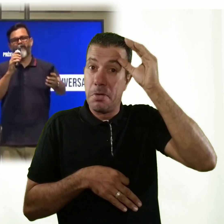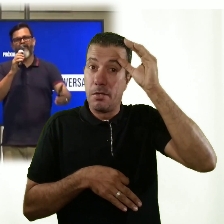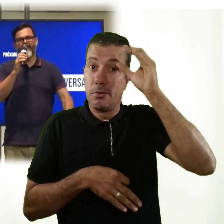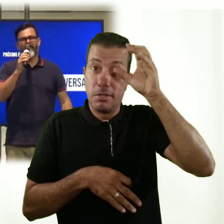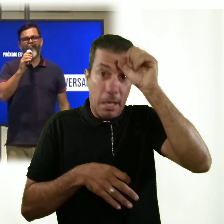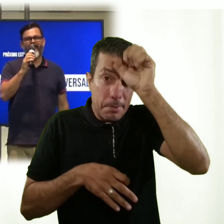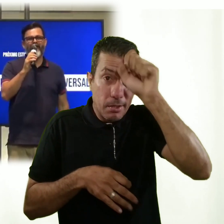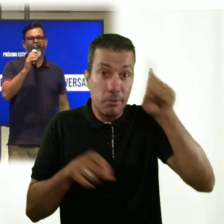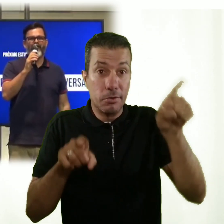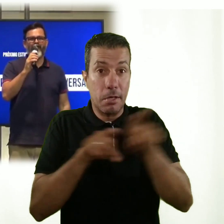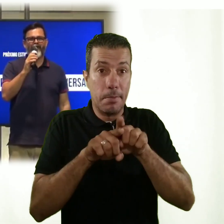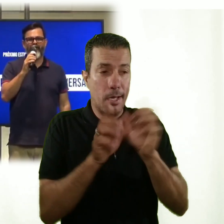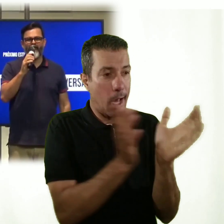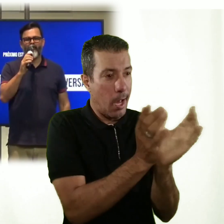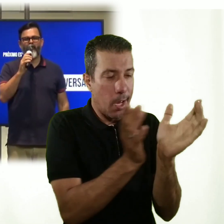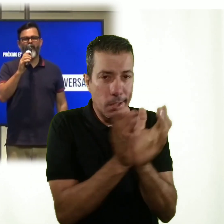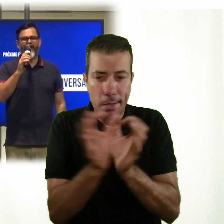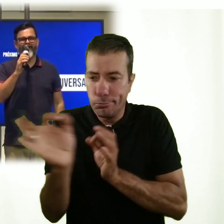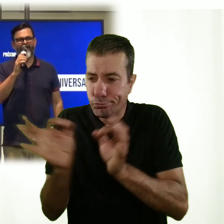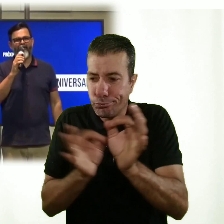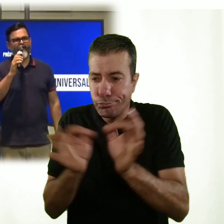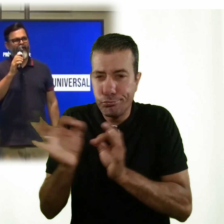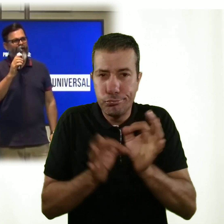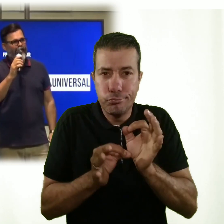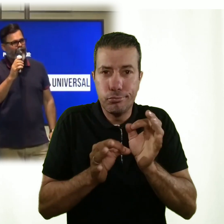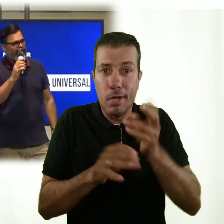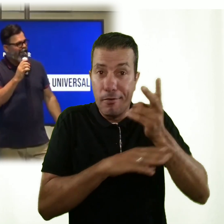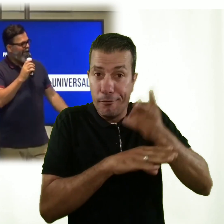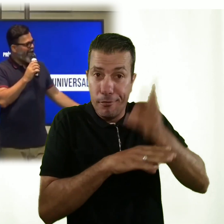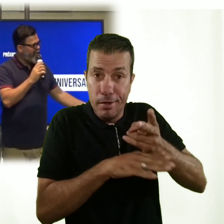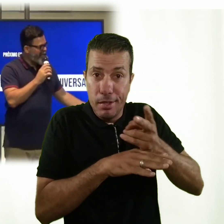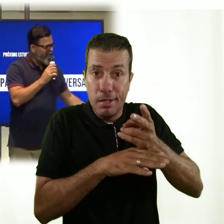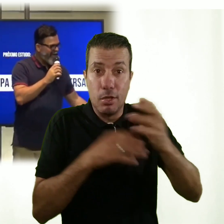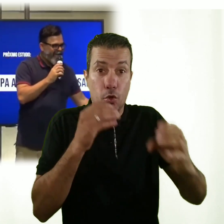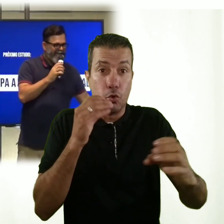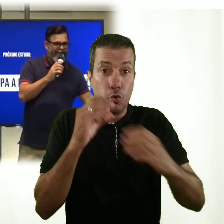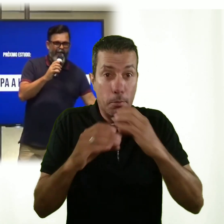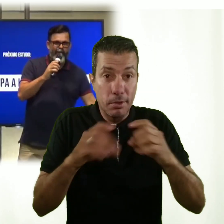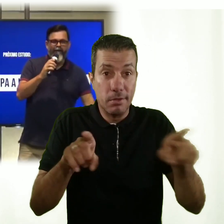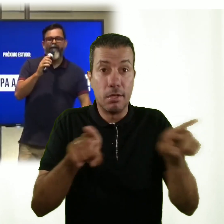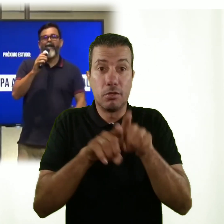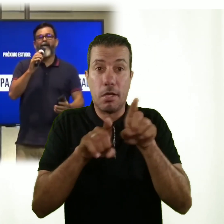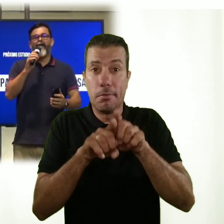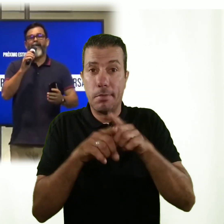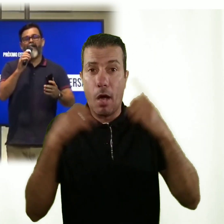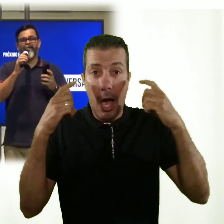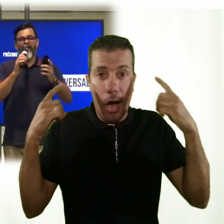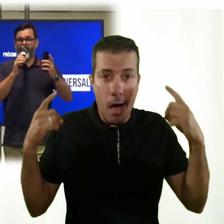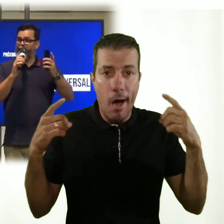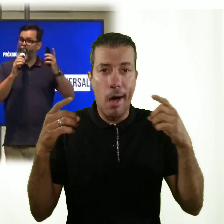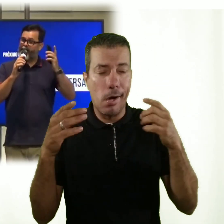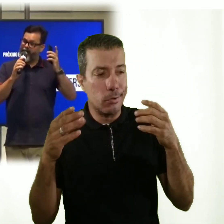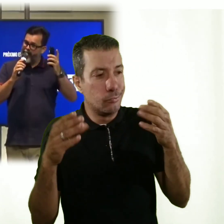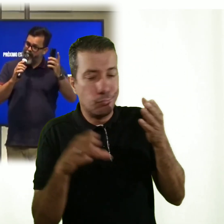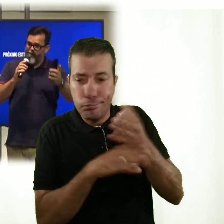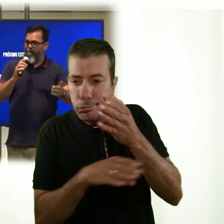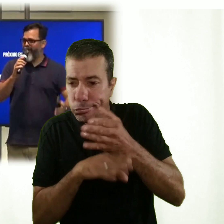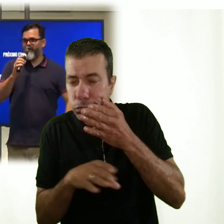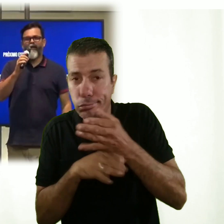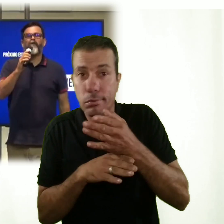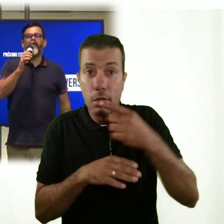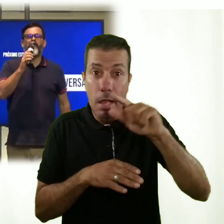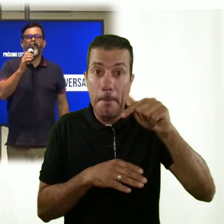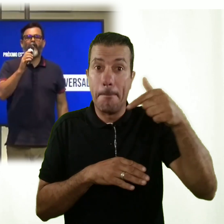equipe toda de transmissão, a equipe de vídeo, de comunicação, de áudio, a equipe de interação, quem sabe na próxima